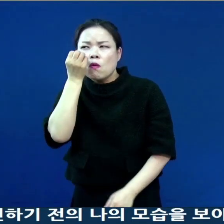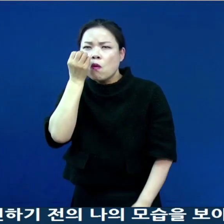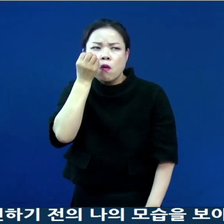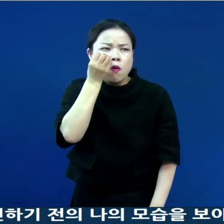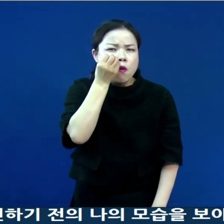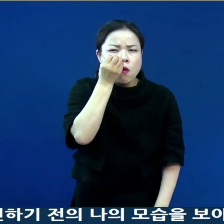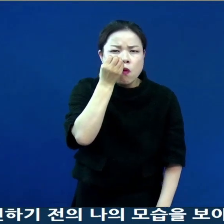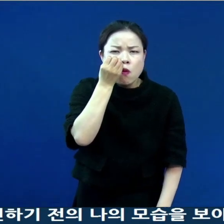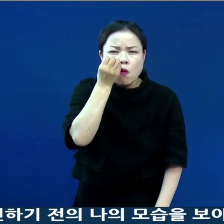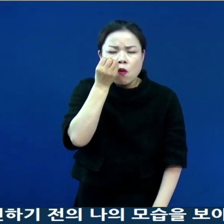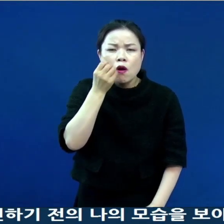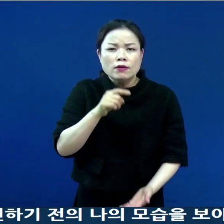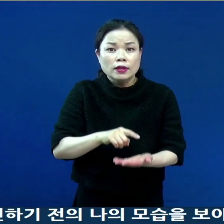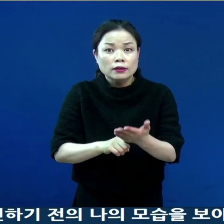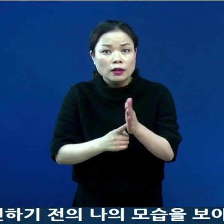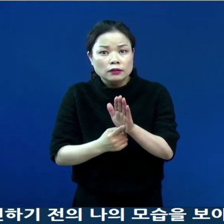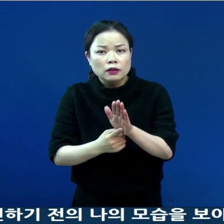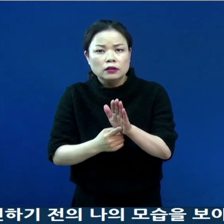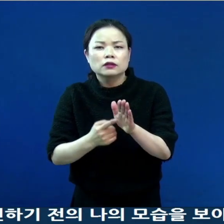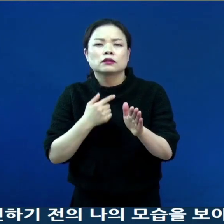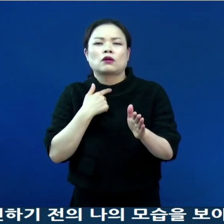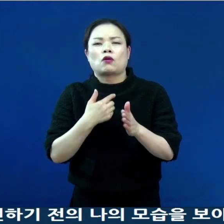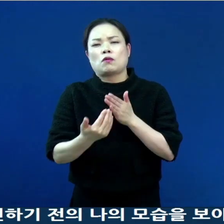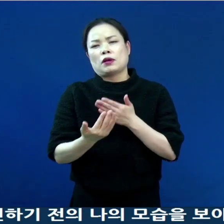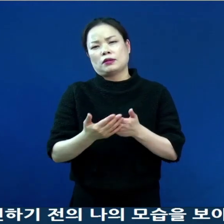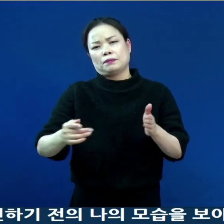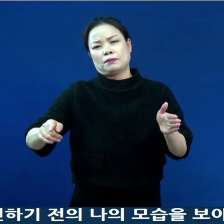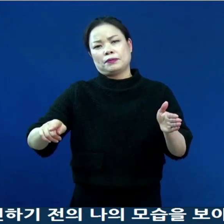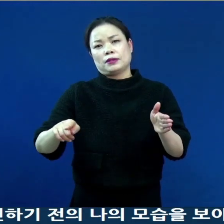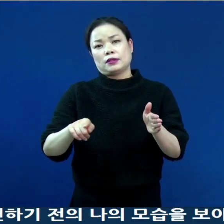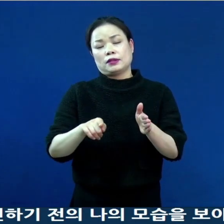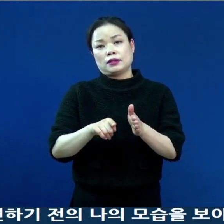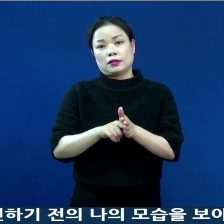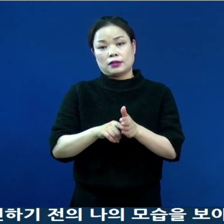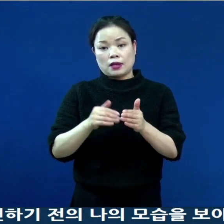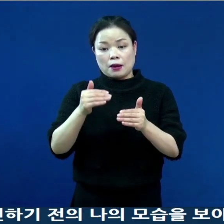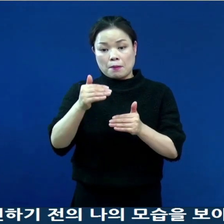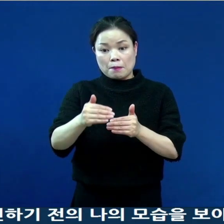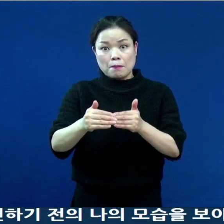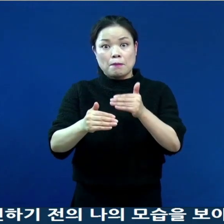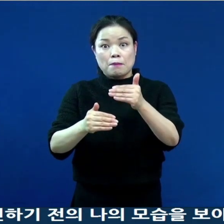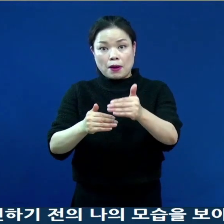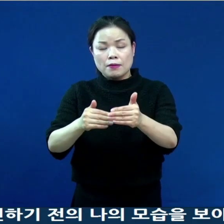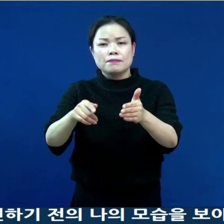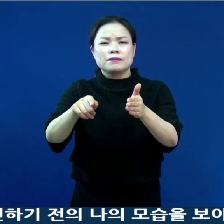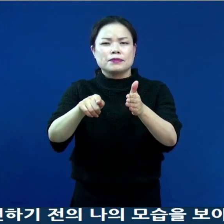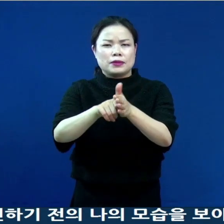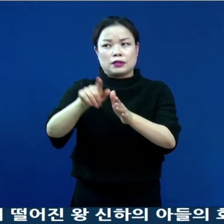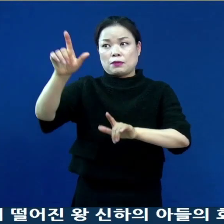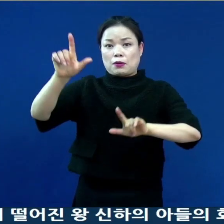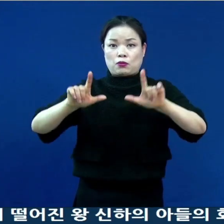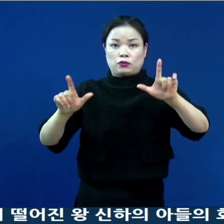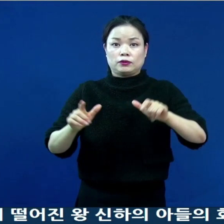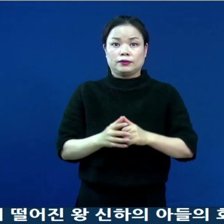오묘하게 역사하는가, 그것을 경험하는 믿음, 이것이 한 단계 더 발전한 믿음의 모습이라는